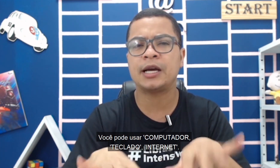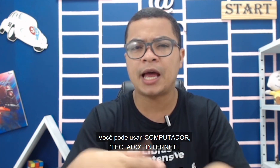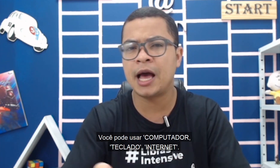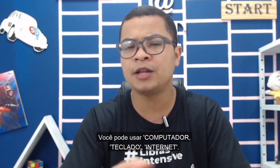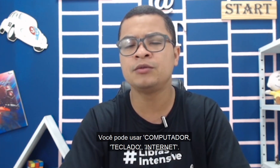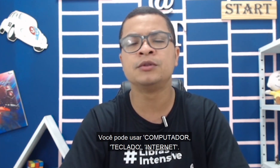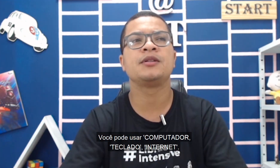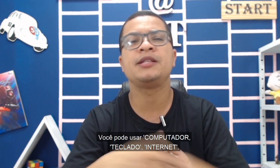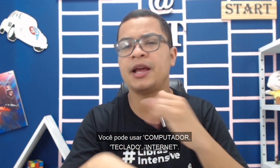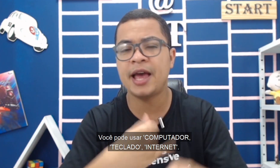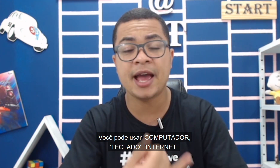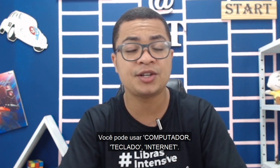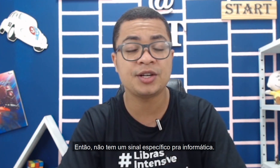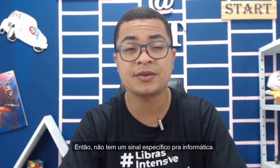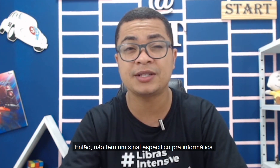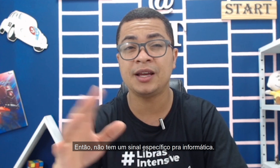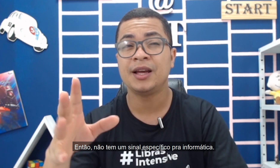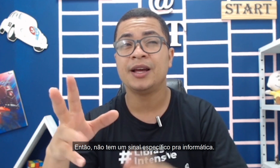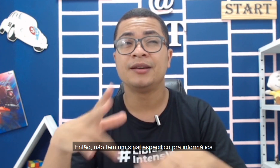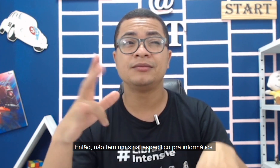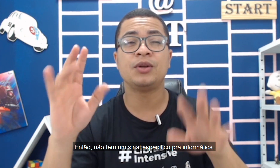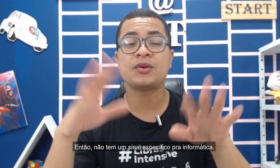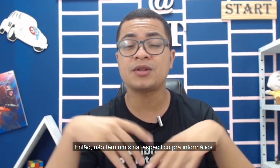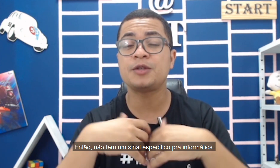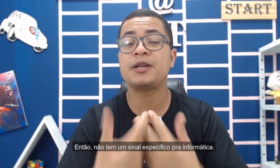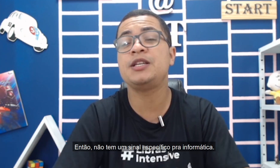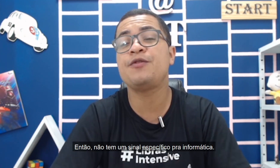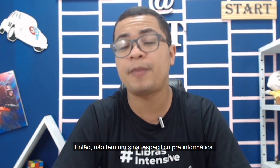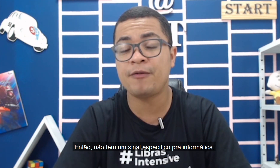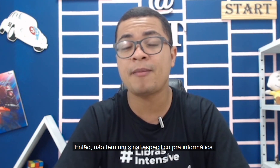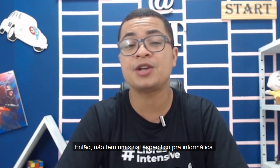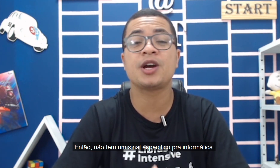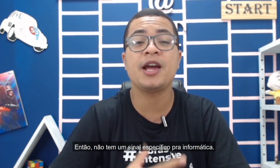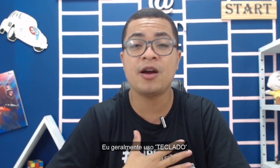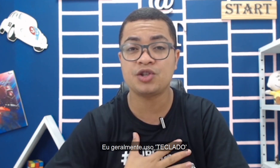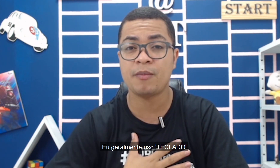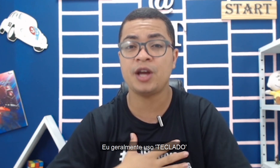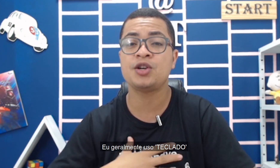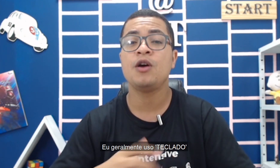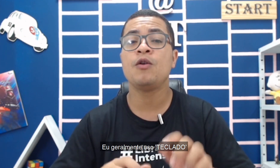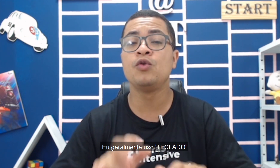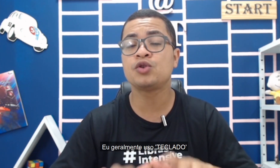teclado, internet Então assim, não tem um sinal específico para a informática Eu geralmente uso